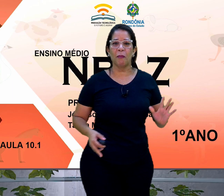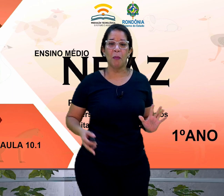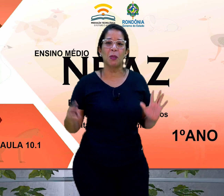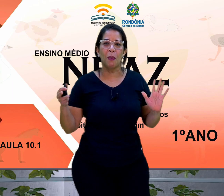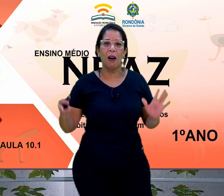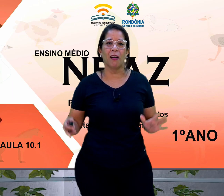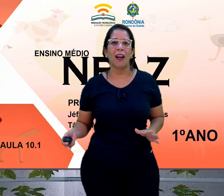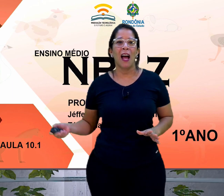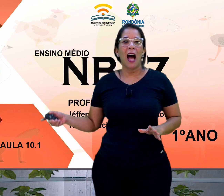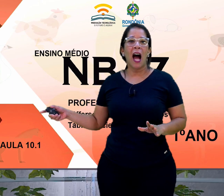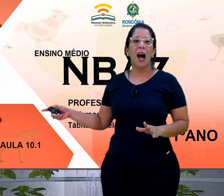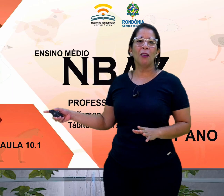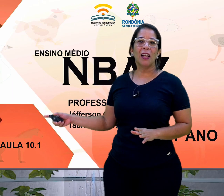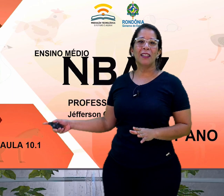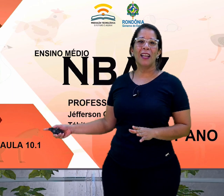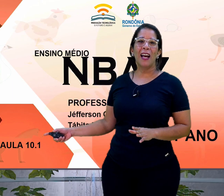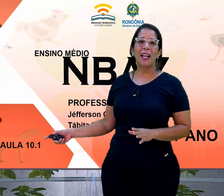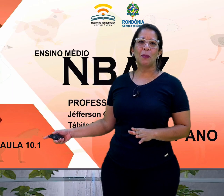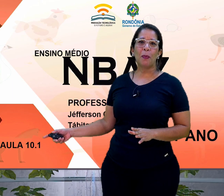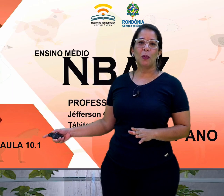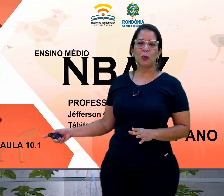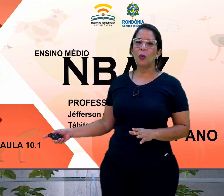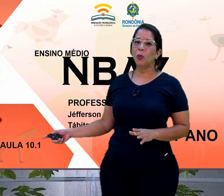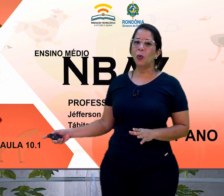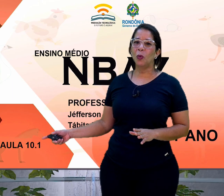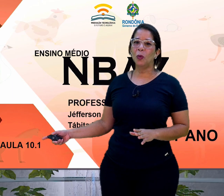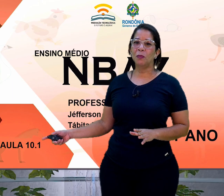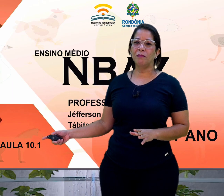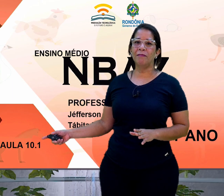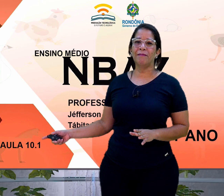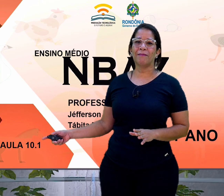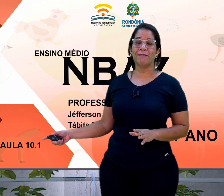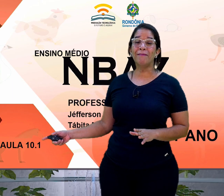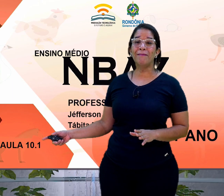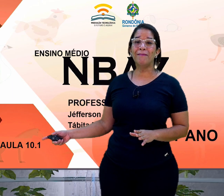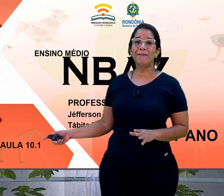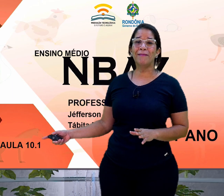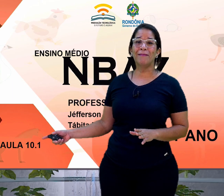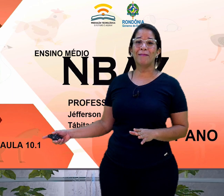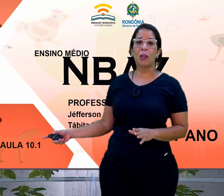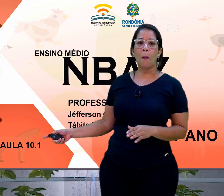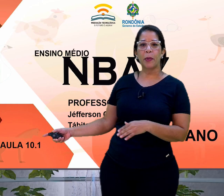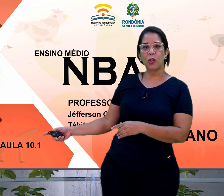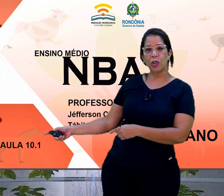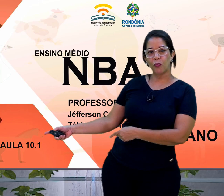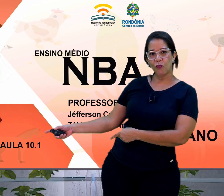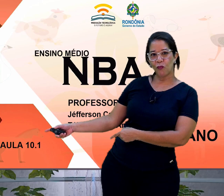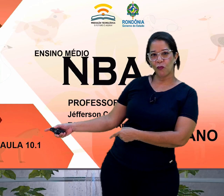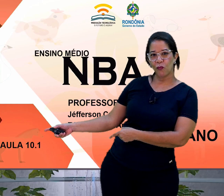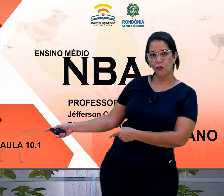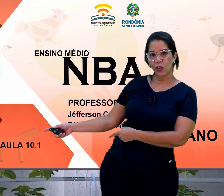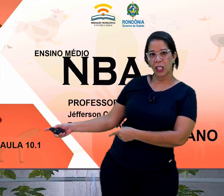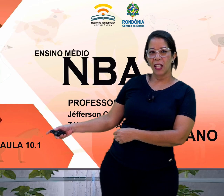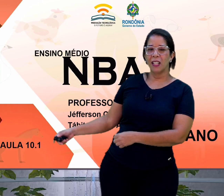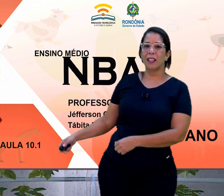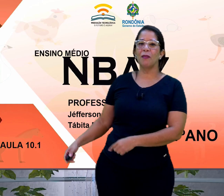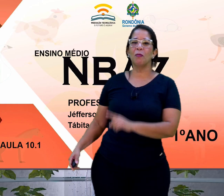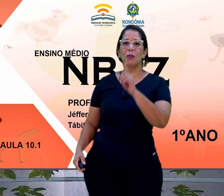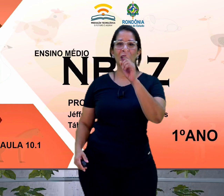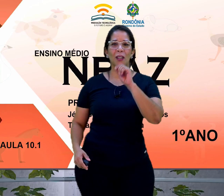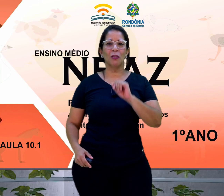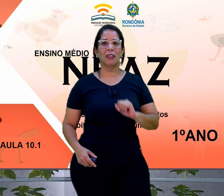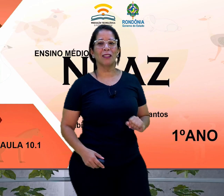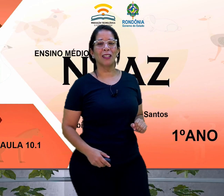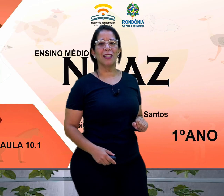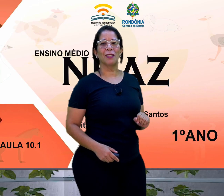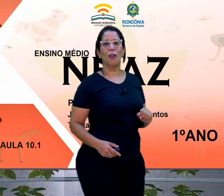menino? Vamos embora. Aula 10.1. Um print.